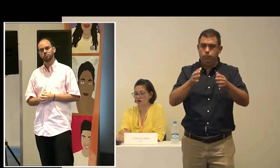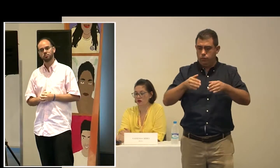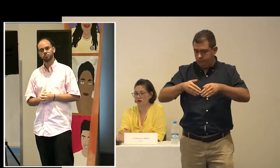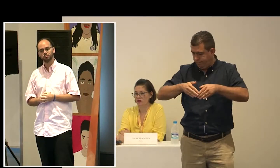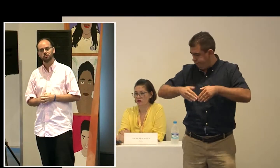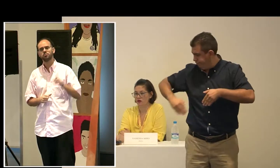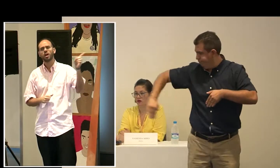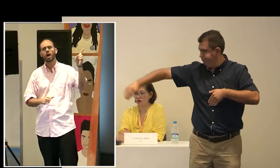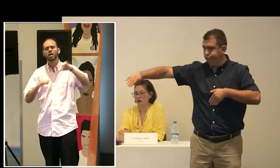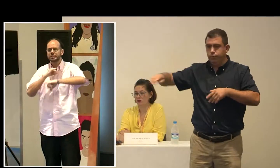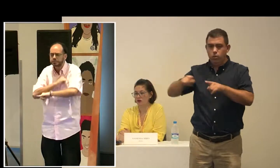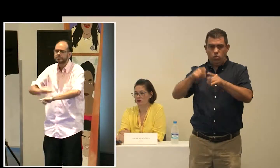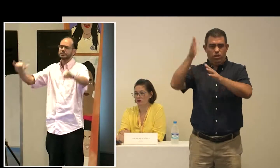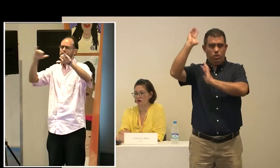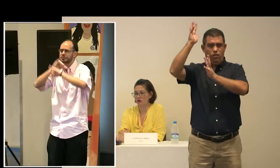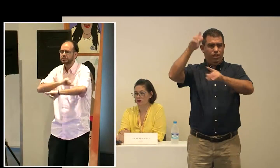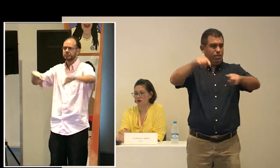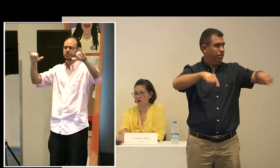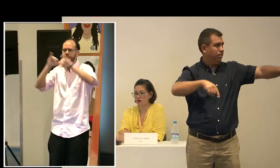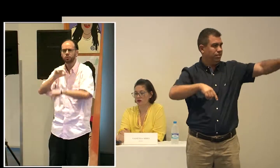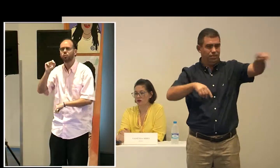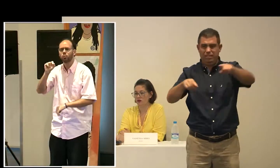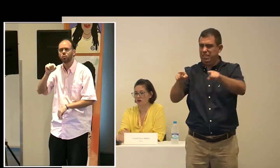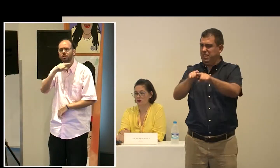Agora eu vou falar sobre a Federação Mundial de Surdos.